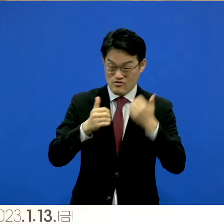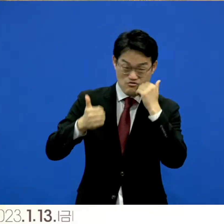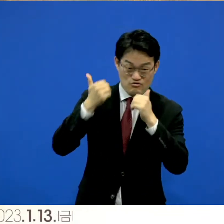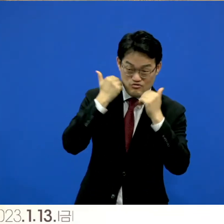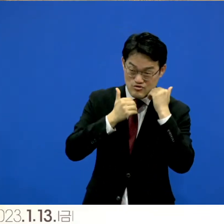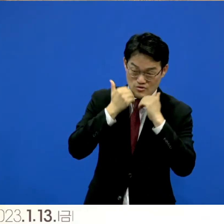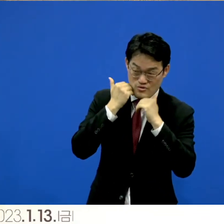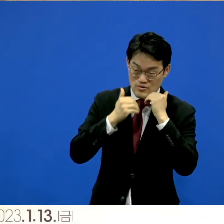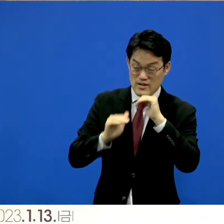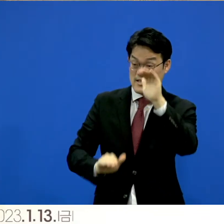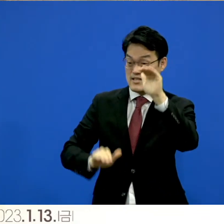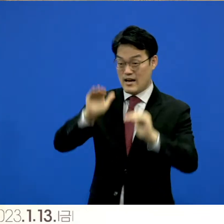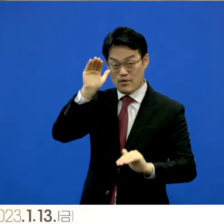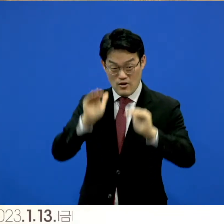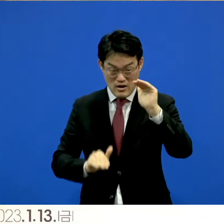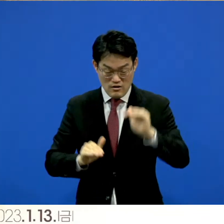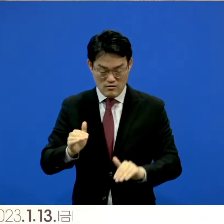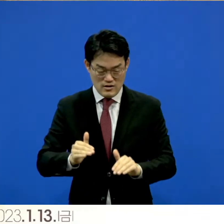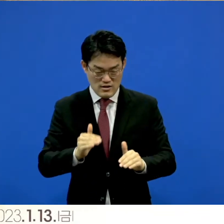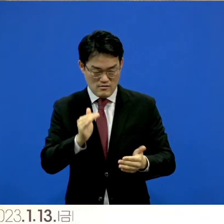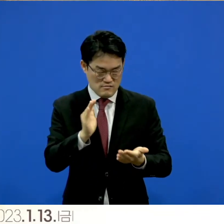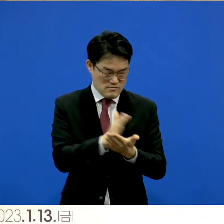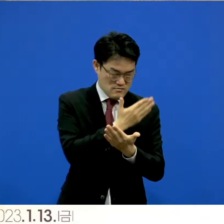누구도 배제되어서는 안 됩니다.